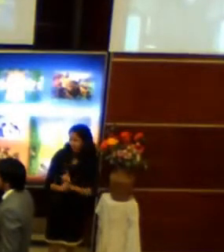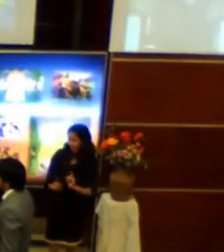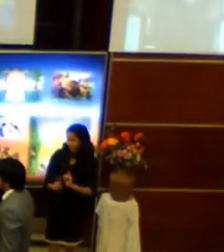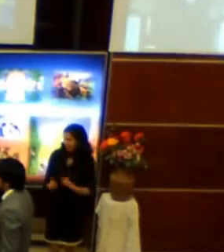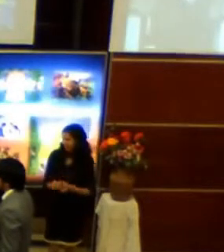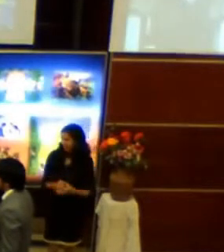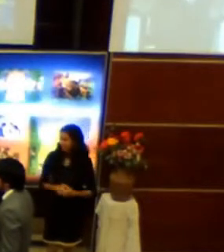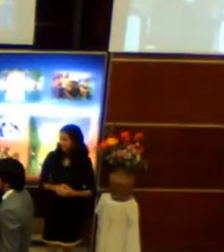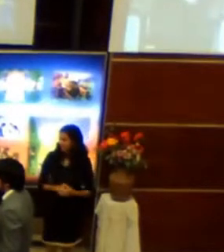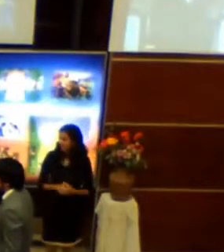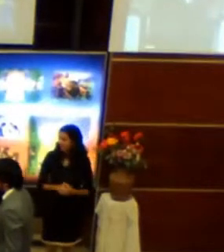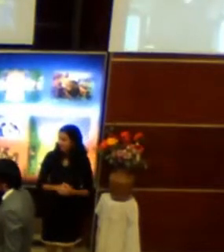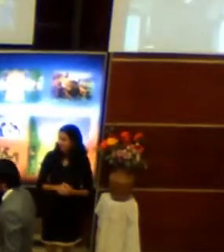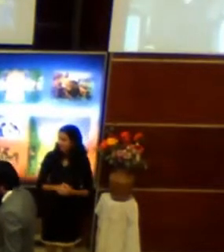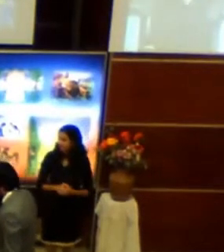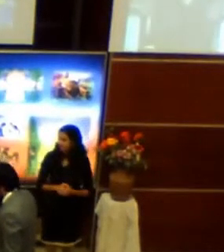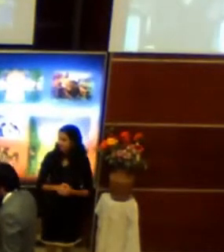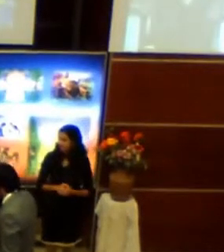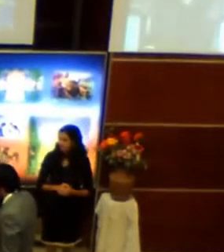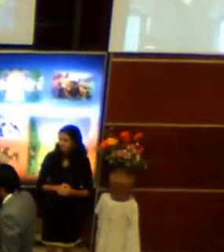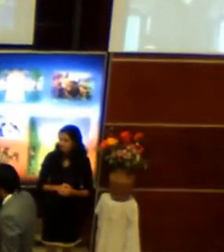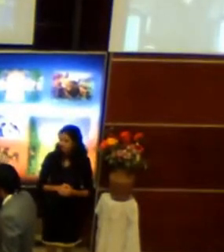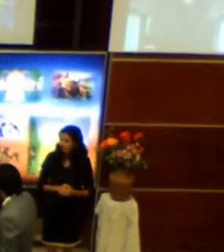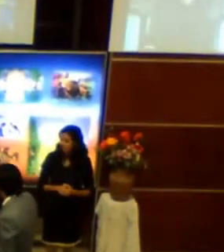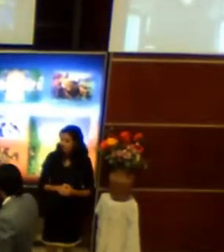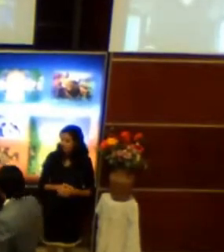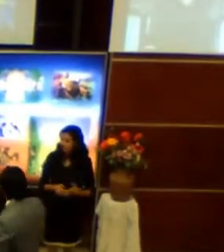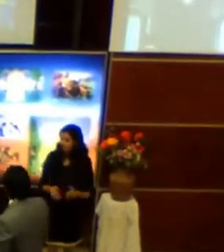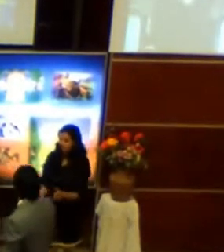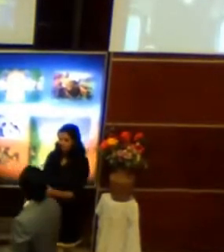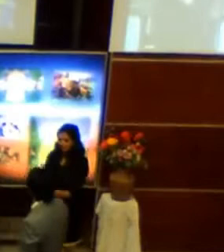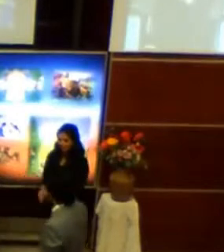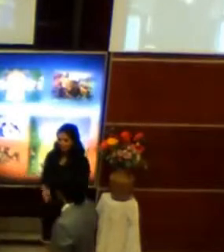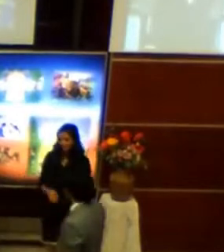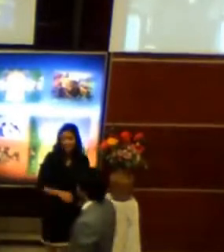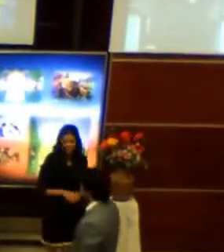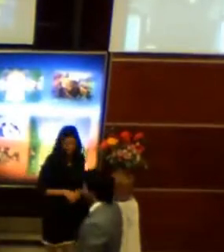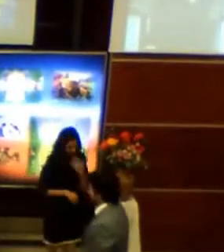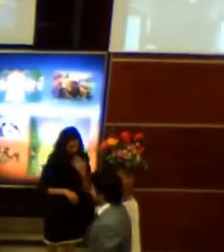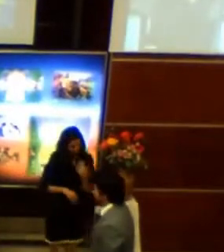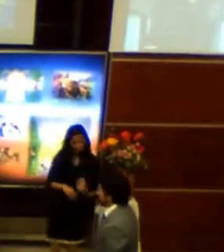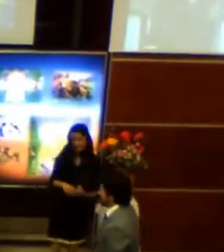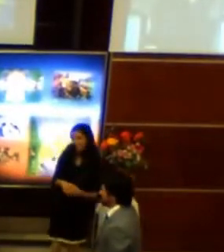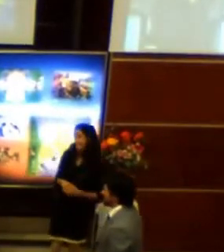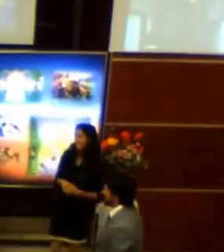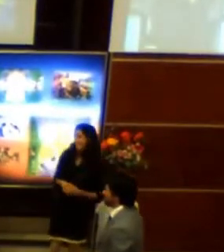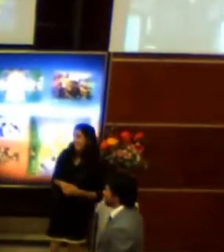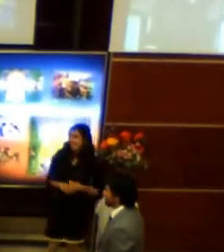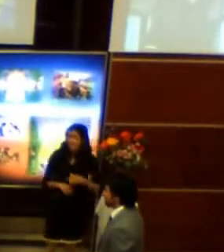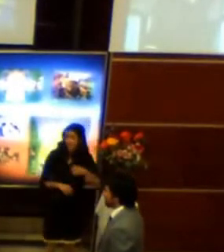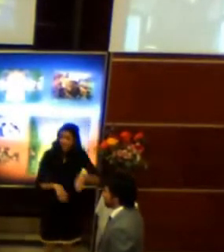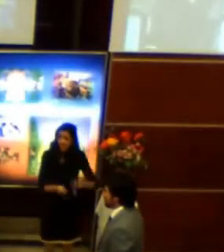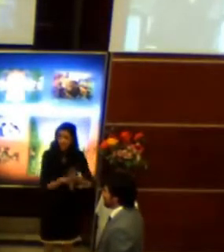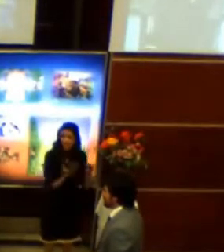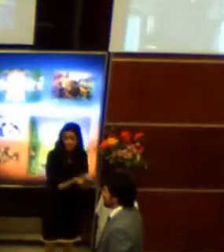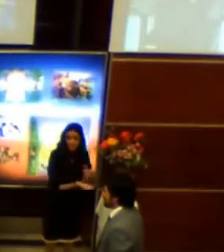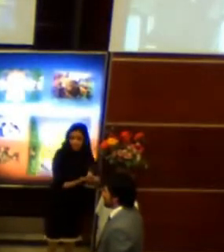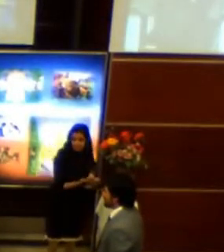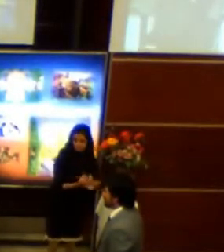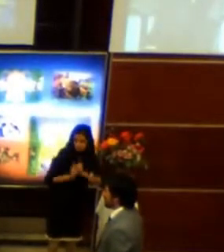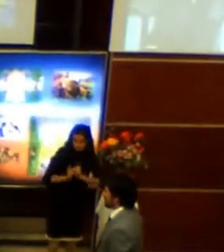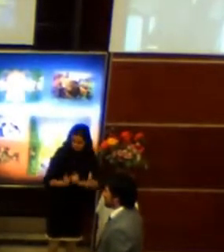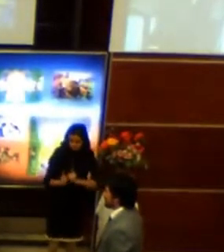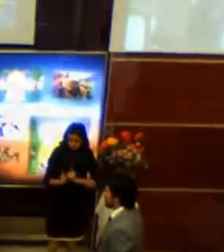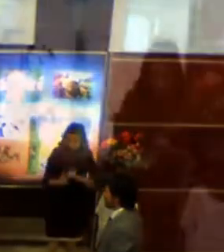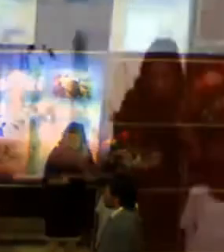Él estaba en este mundo, hermanos, como millones están en el mundo hoy. Y él lo va a decir con toda claridad. Yo voy a dejar